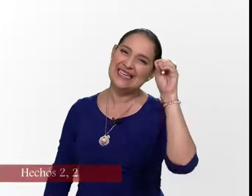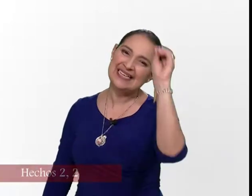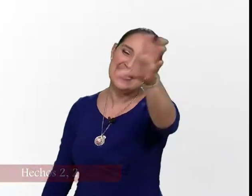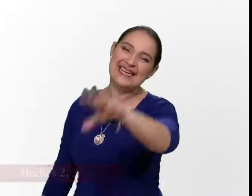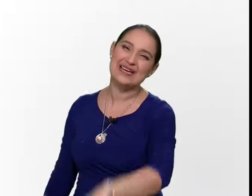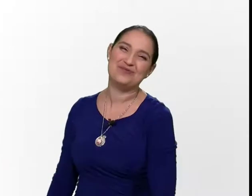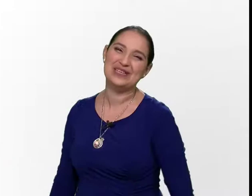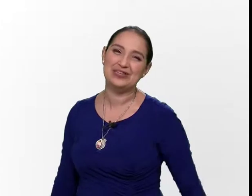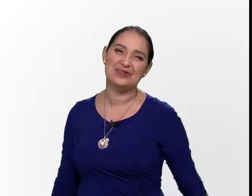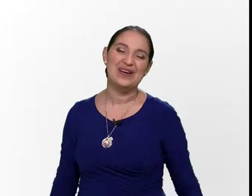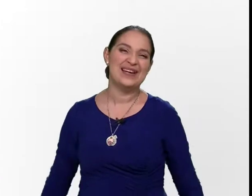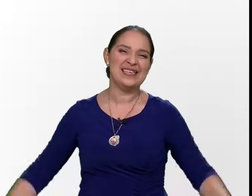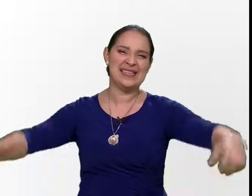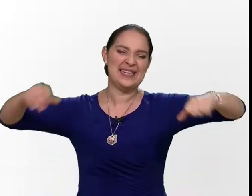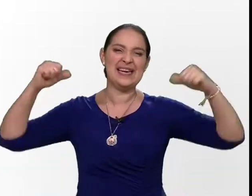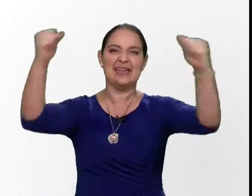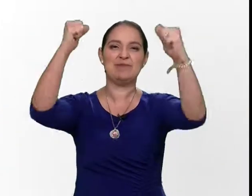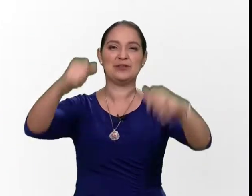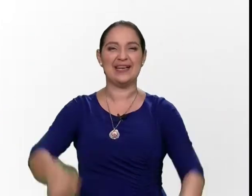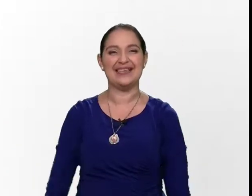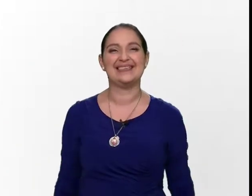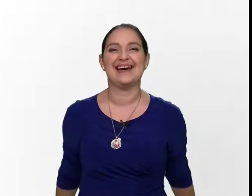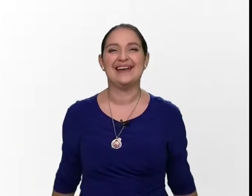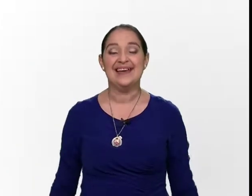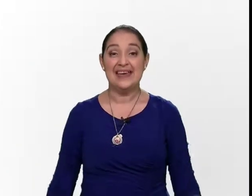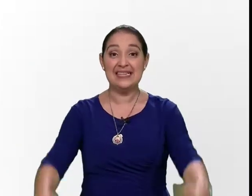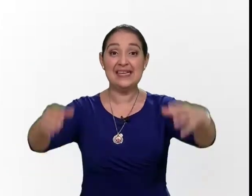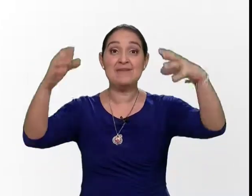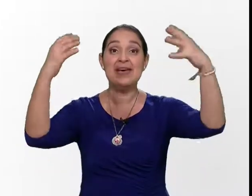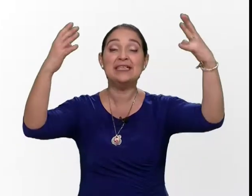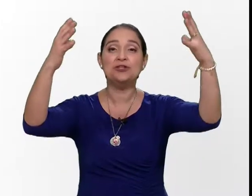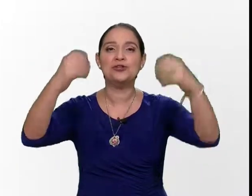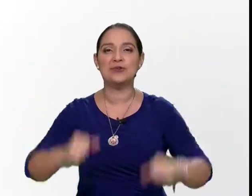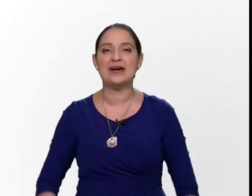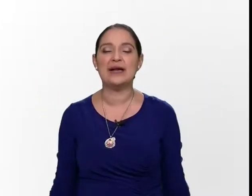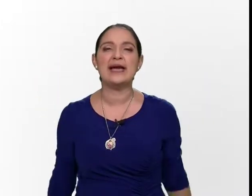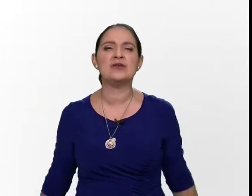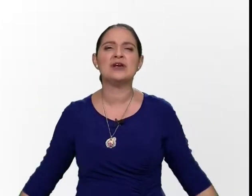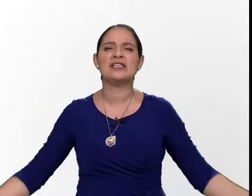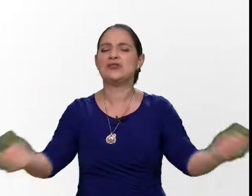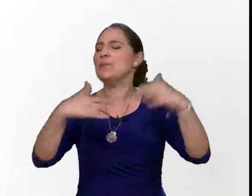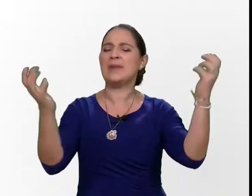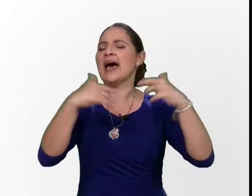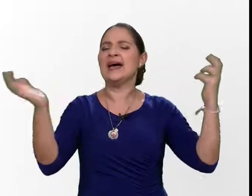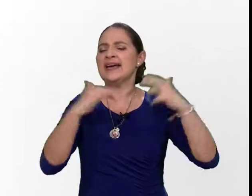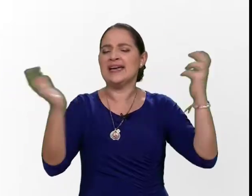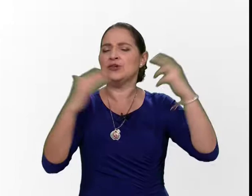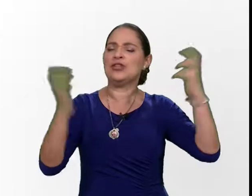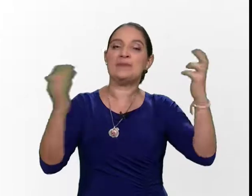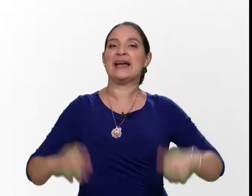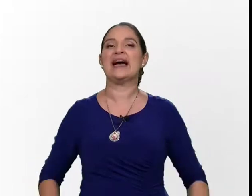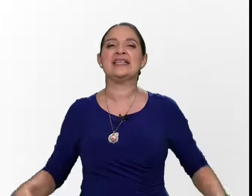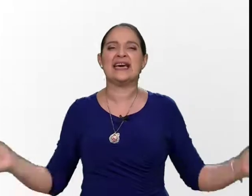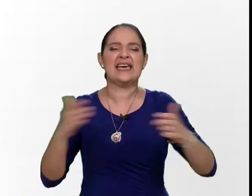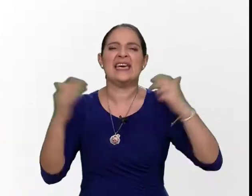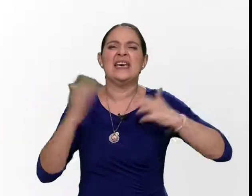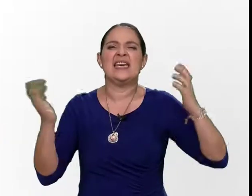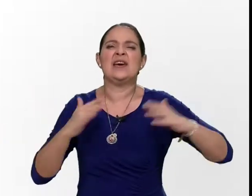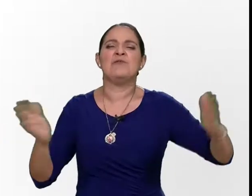el día del encuentro ese es el día de la fortaleza ese viento huracanado que sopla que nos desbarata que que